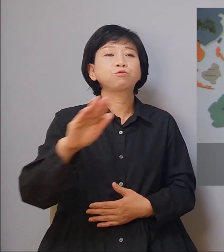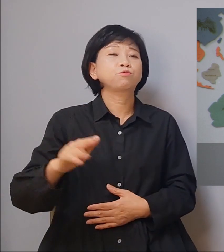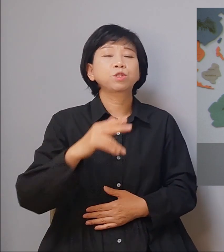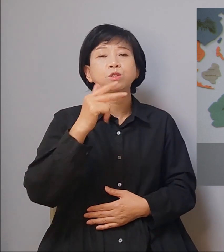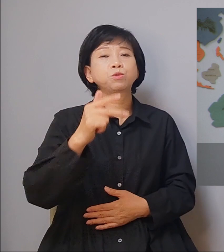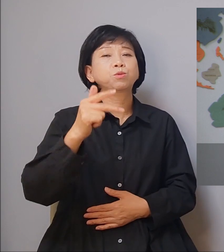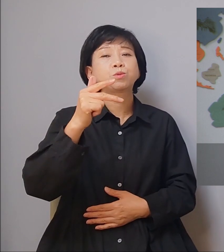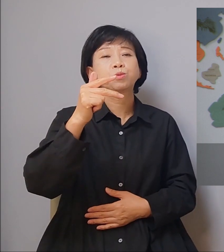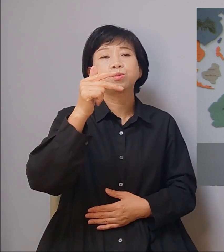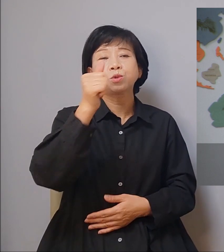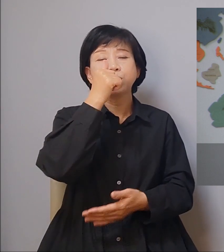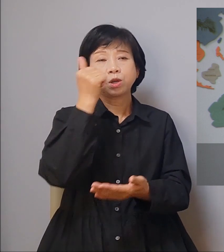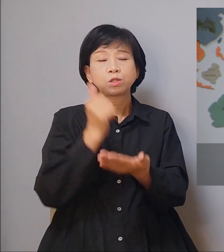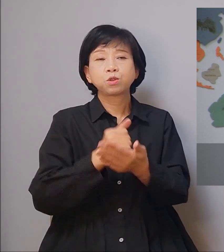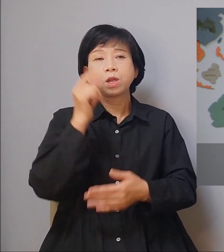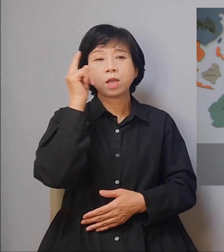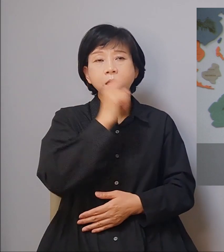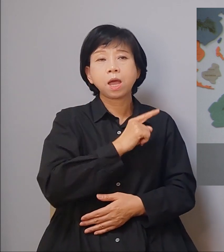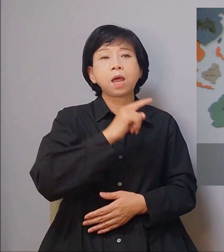임마누엘 우리 주